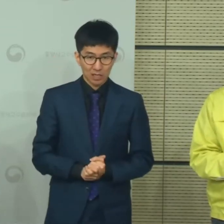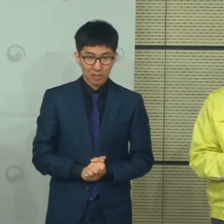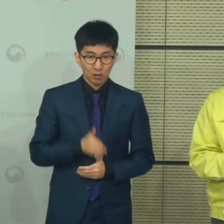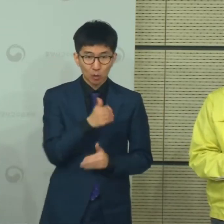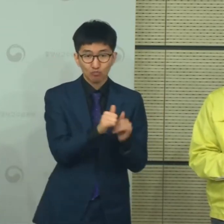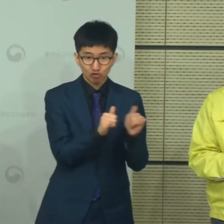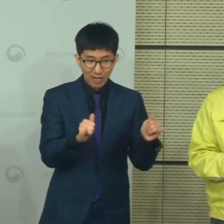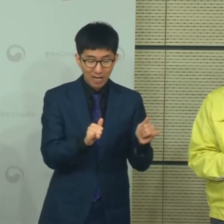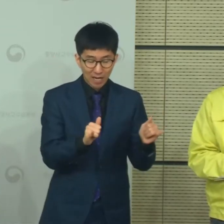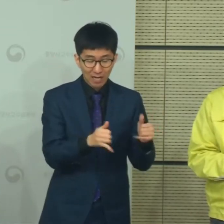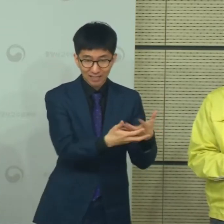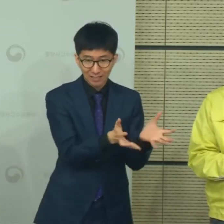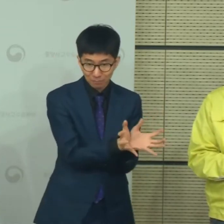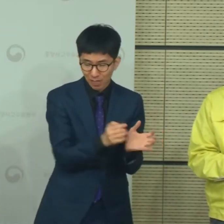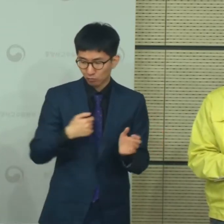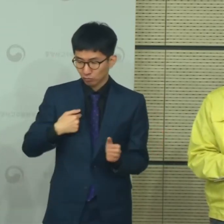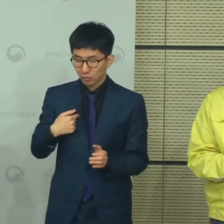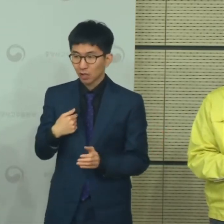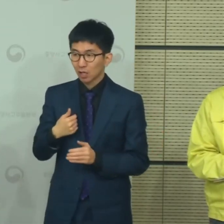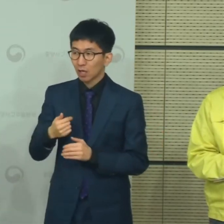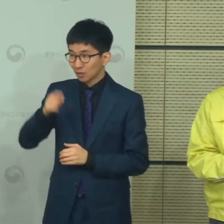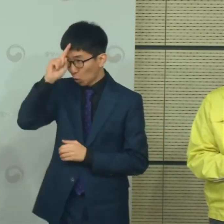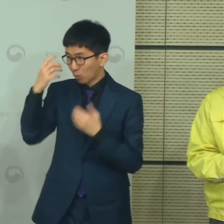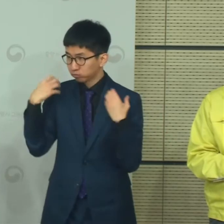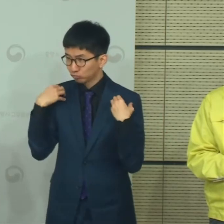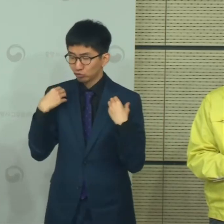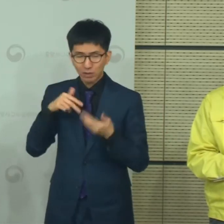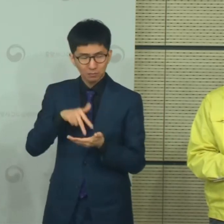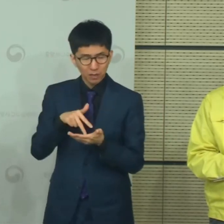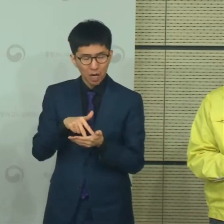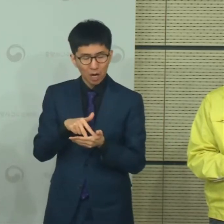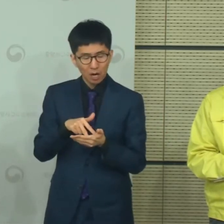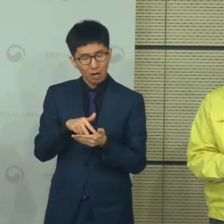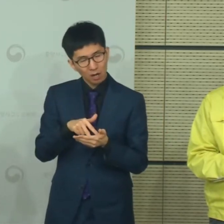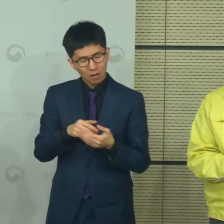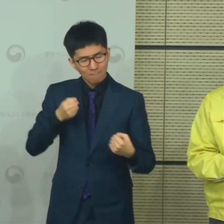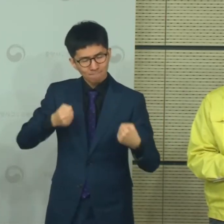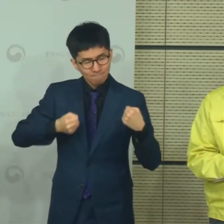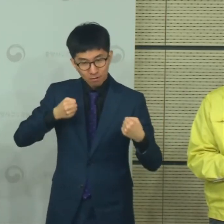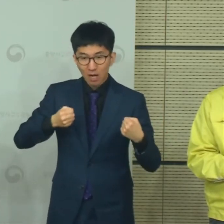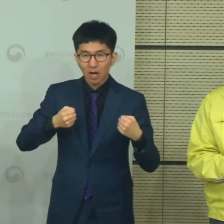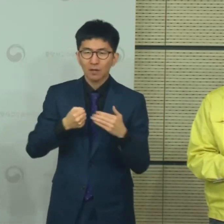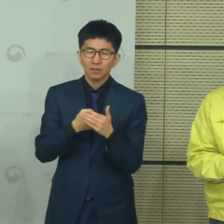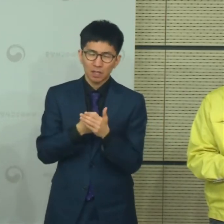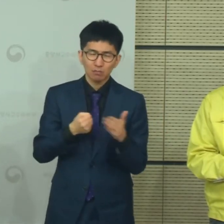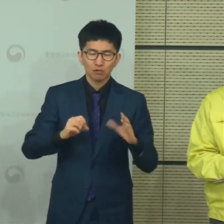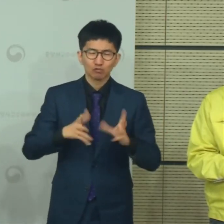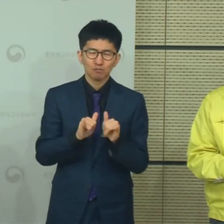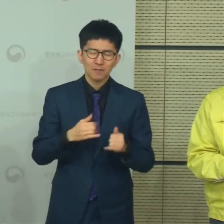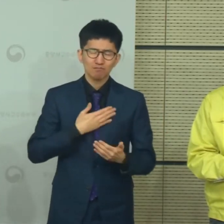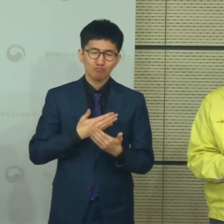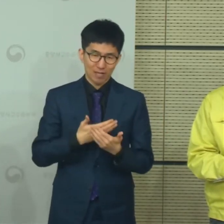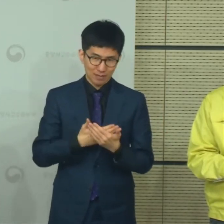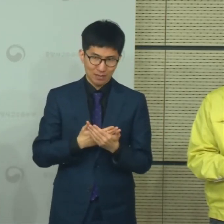집단이 서로 나뉘면서 국민들에게 혼선을 주고 있는 상황인데, 이것에 대한 입장을 좀 부탁드립니다.